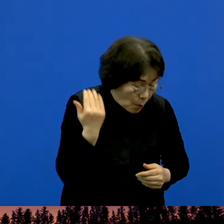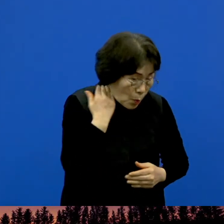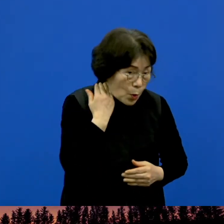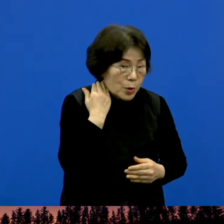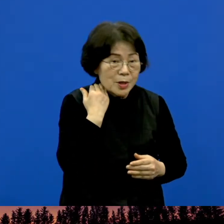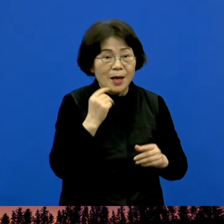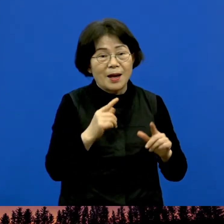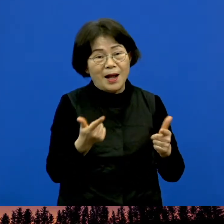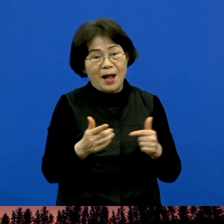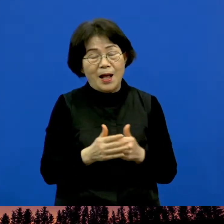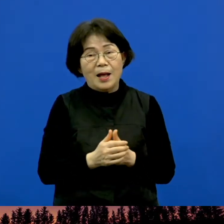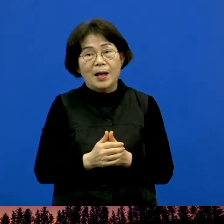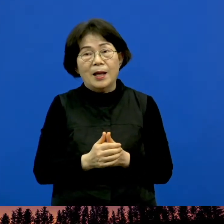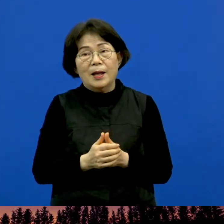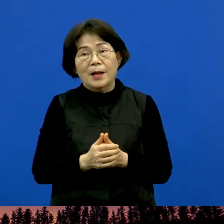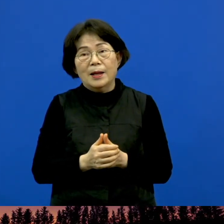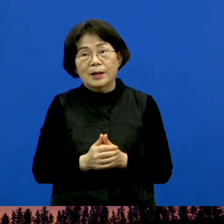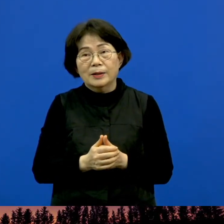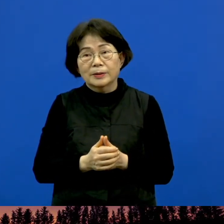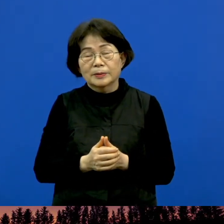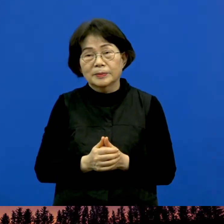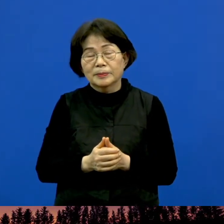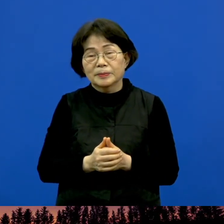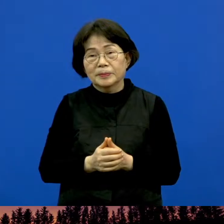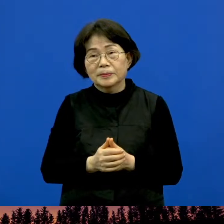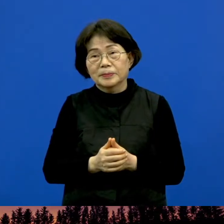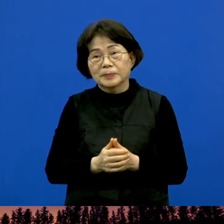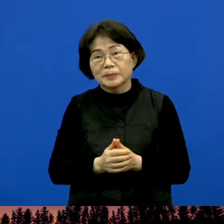줄 모르고 막 아다리 뭐 이러고.